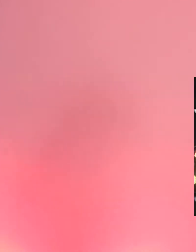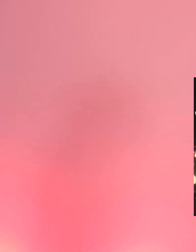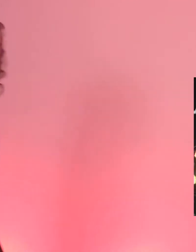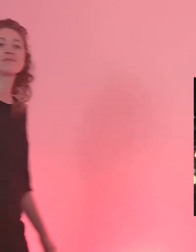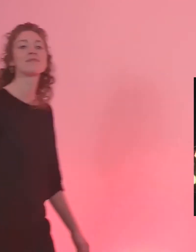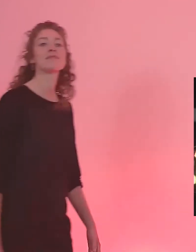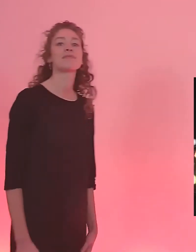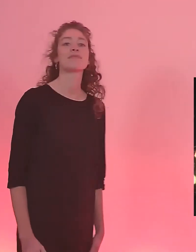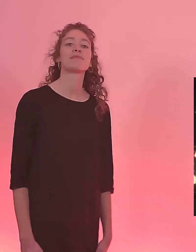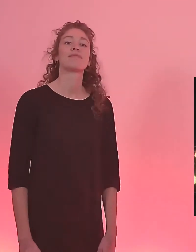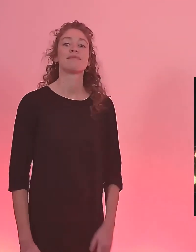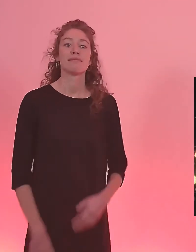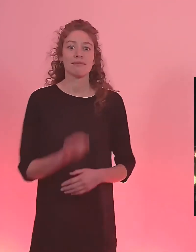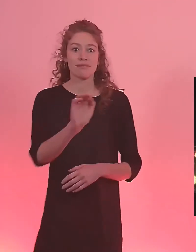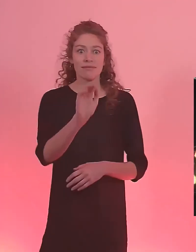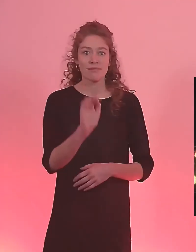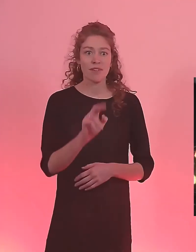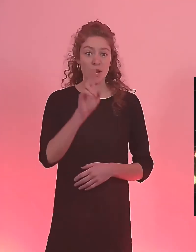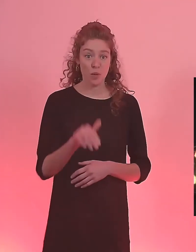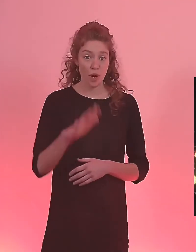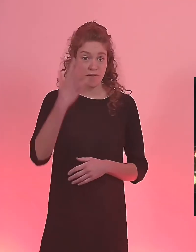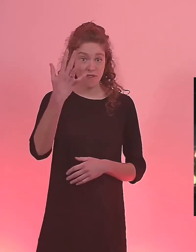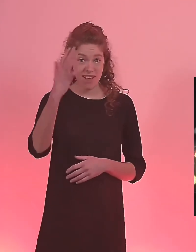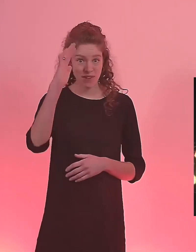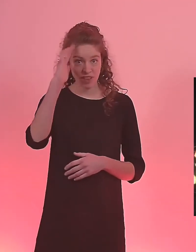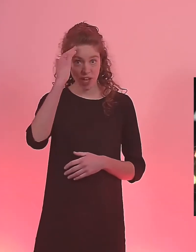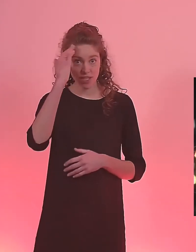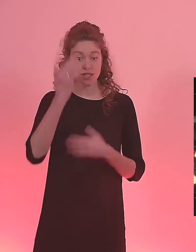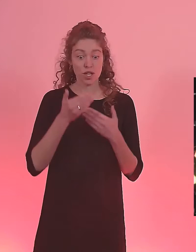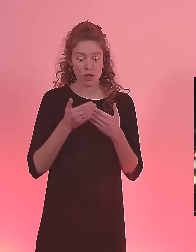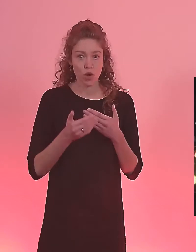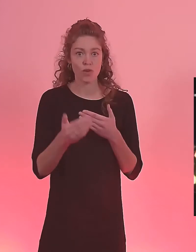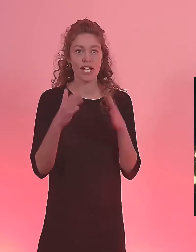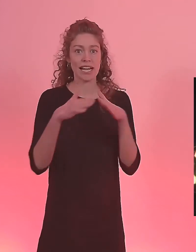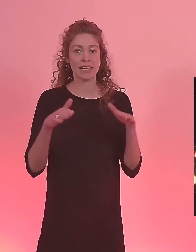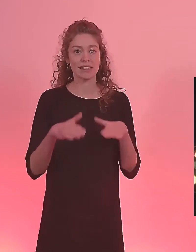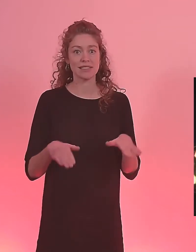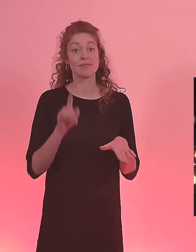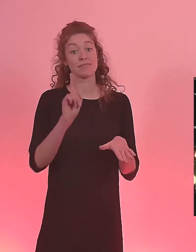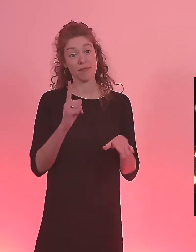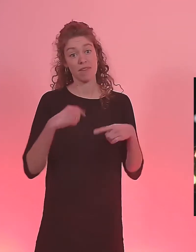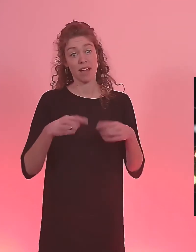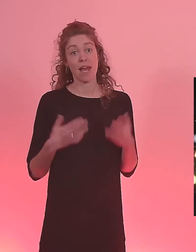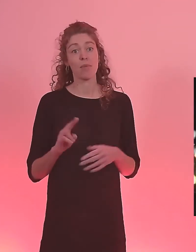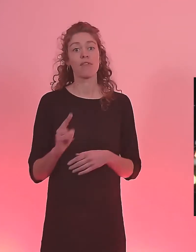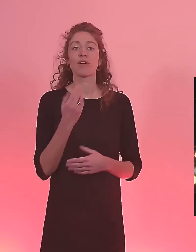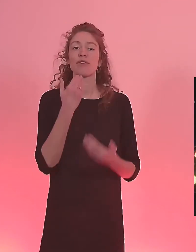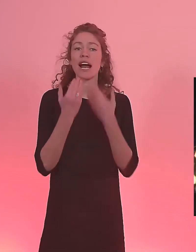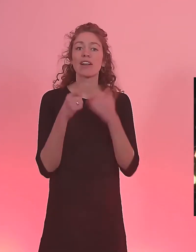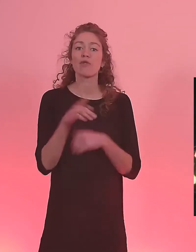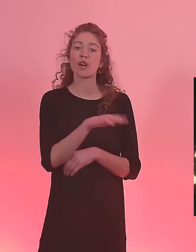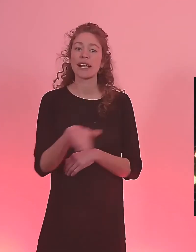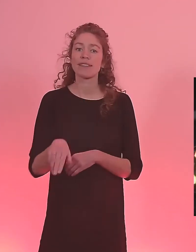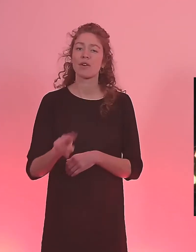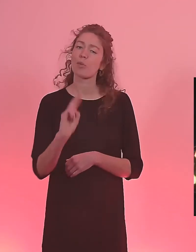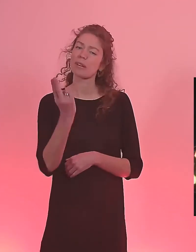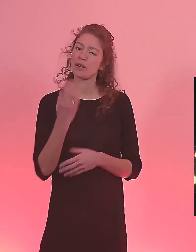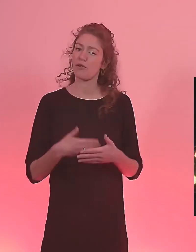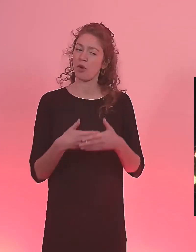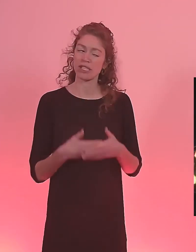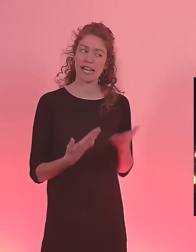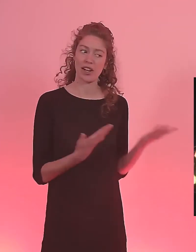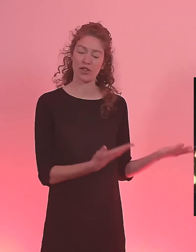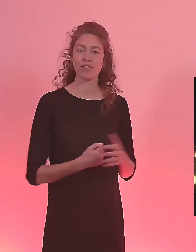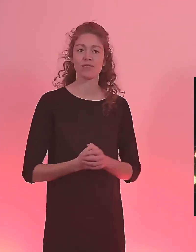Maar 5 nachtjes tot de kerst. En we hebben weer wat vragen voor de kids. Laten we ze nog een keer aan jullie voorstellen. Ik ben even